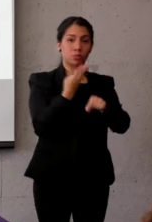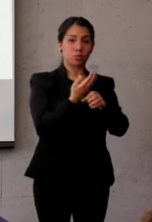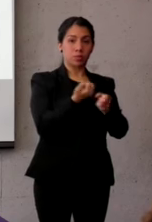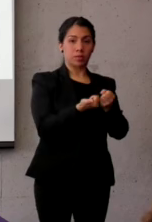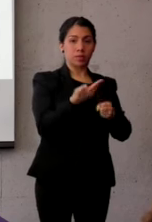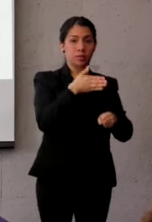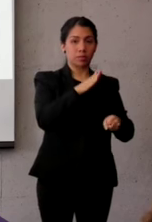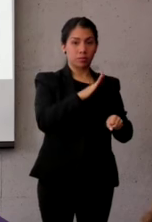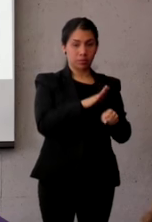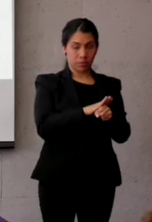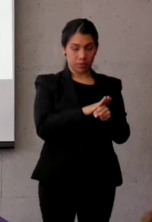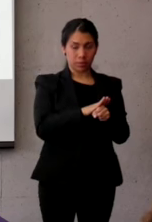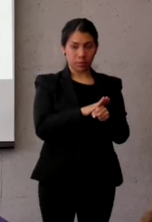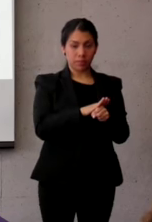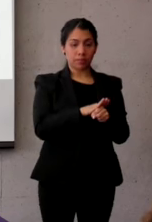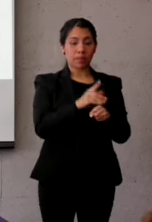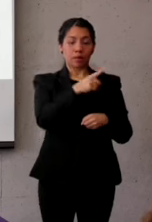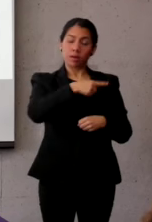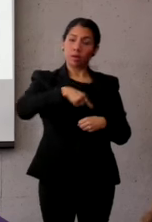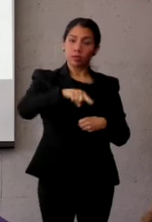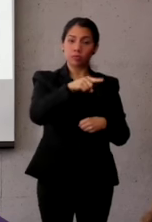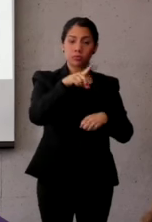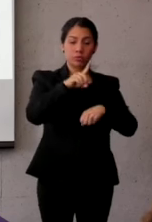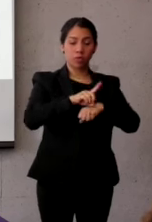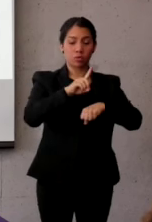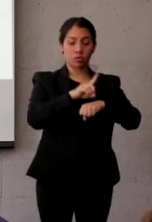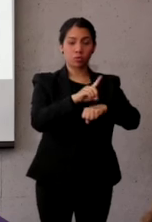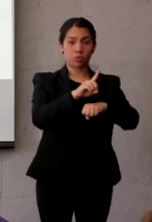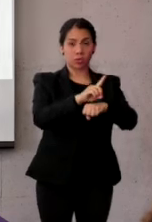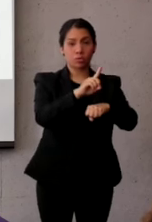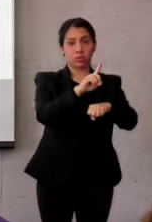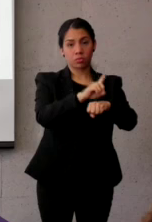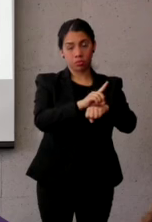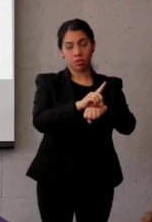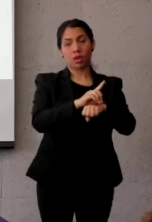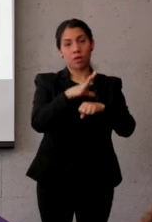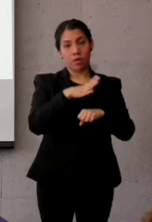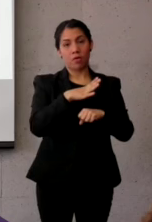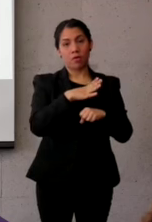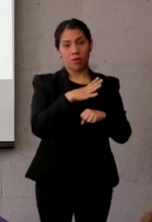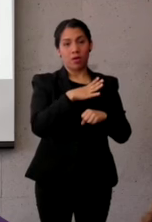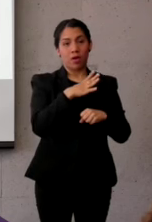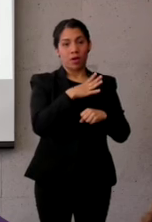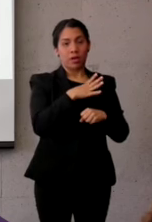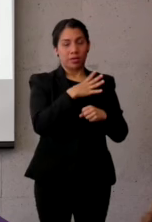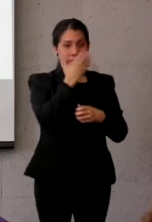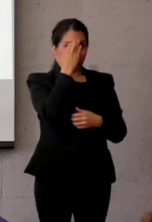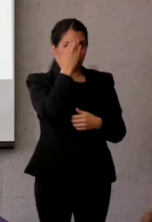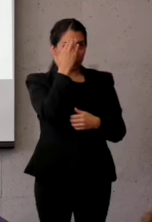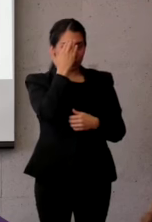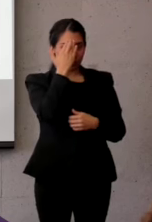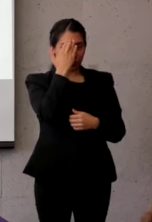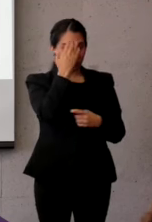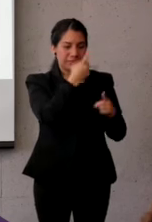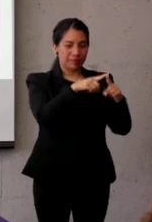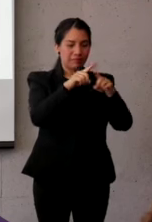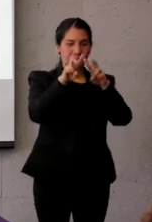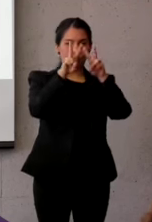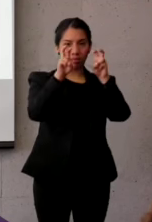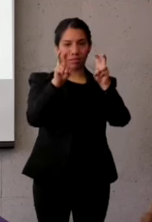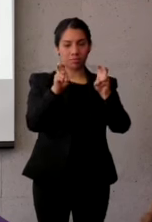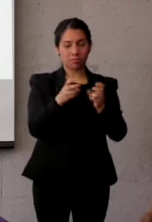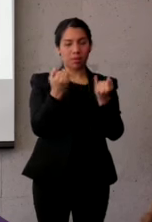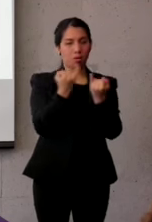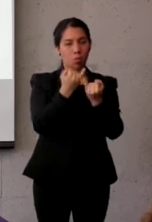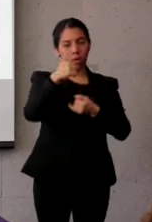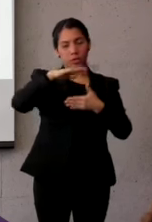ellas, están relacionadas con el día a día de los asuntos que aquí se atienden. Por lo que contar con personal